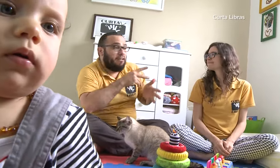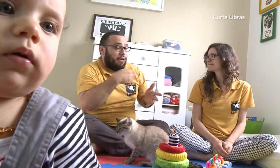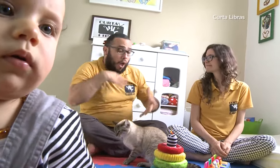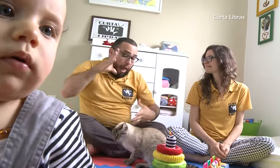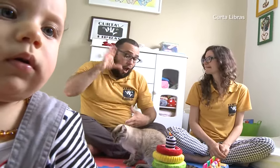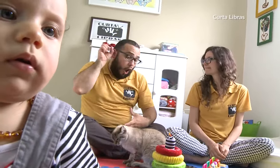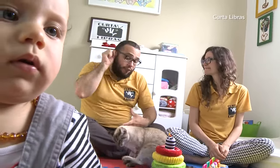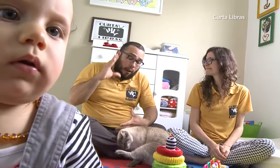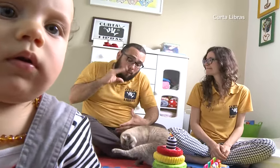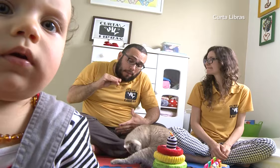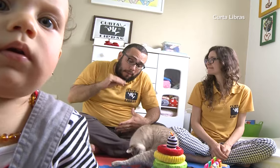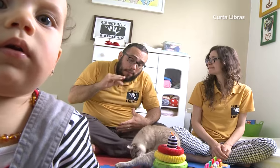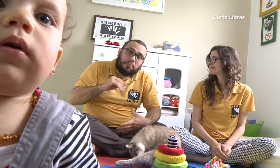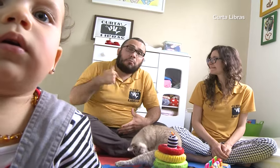auditivo da fala, o surdo não.